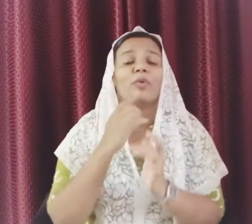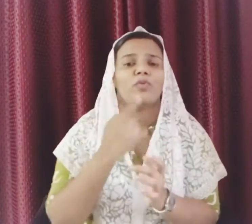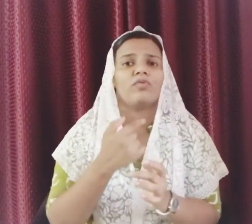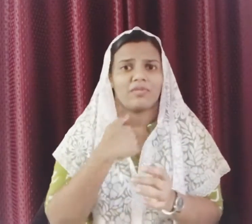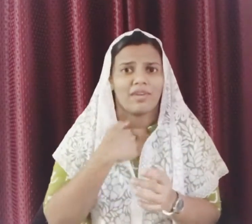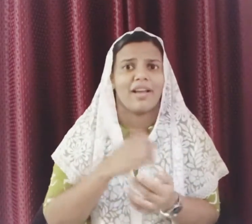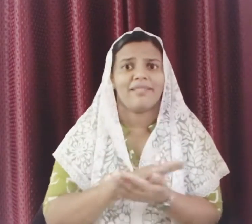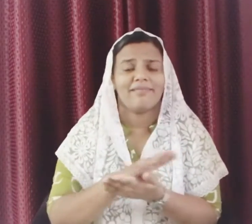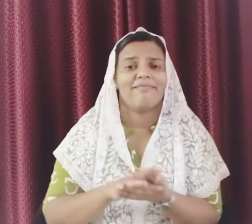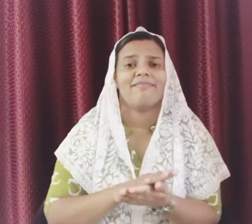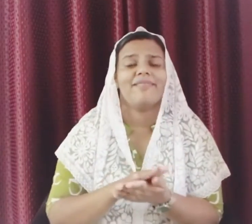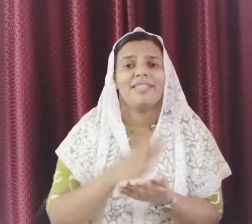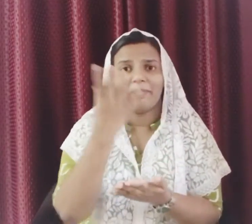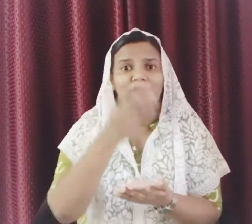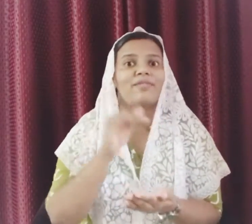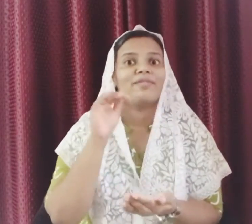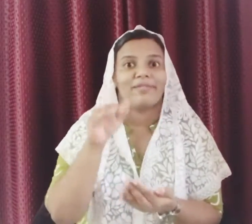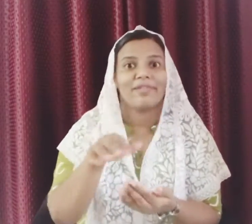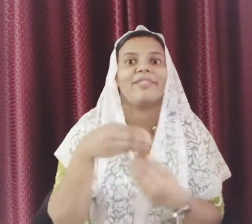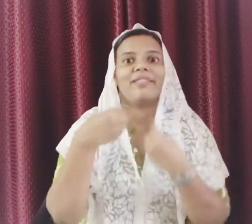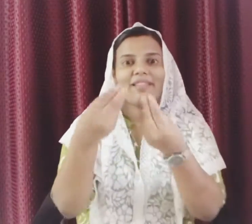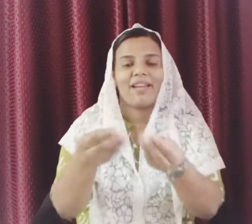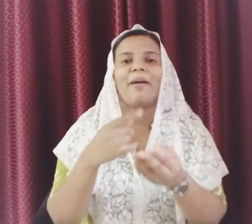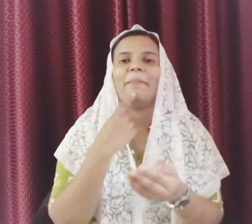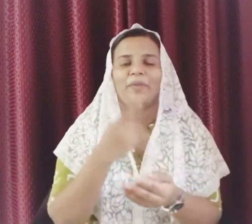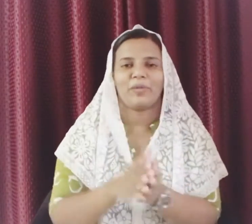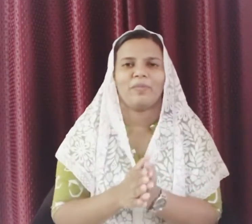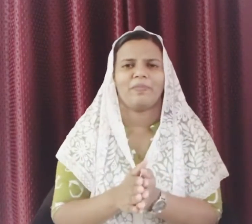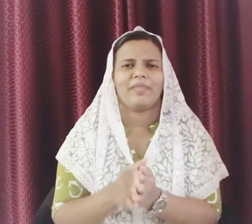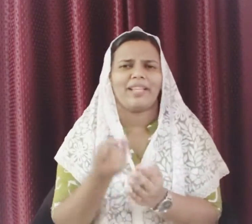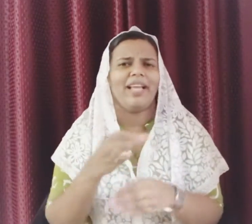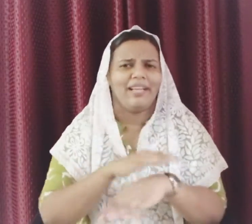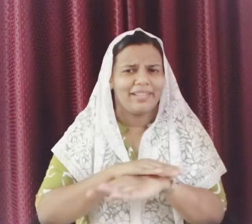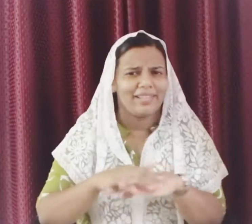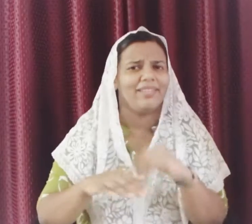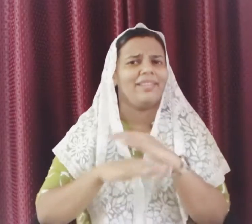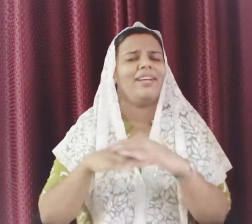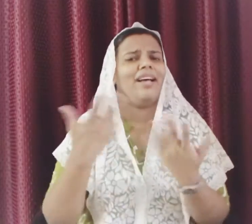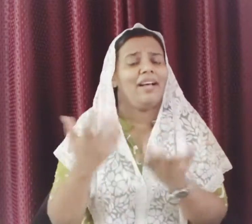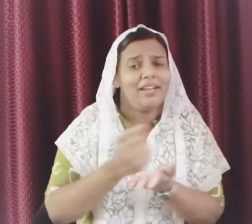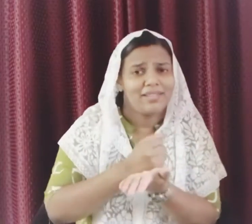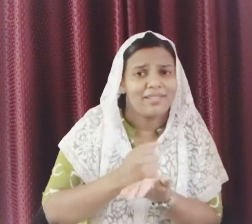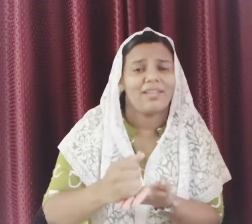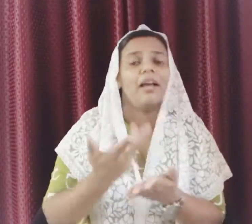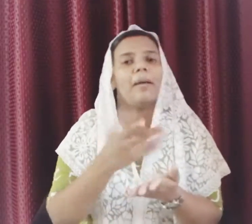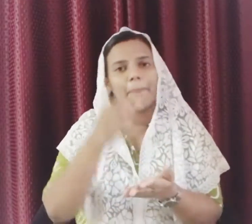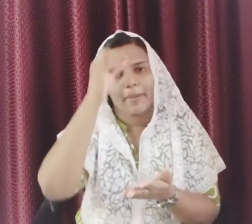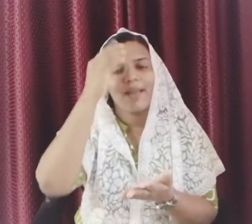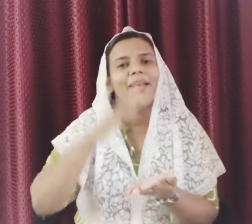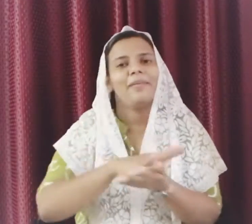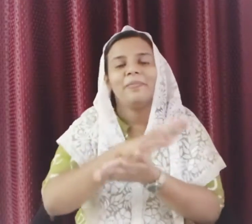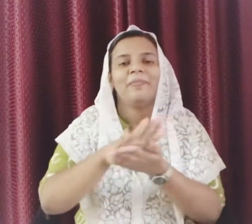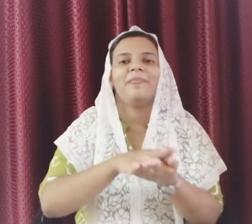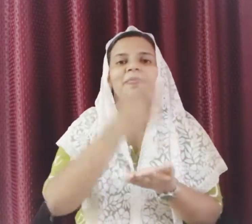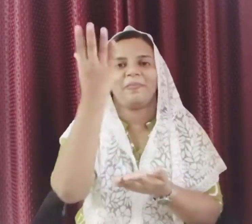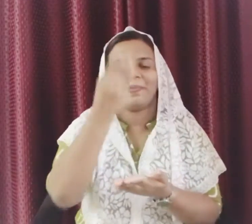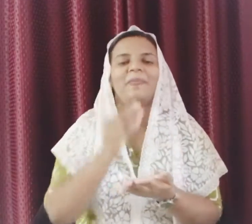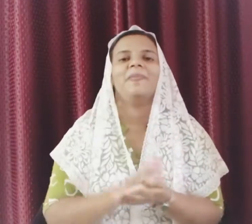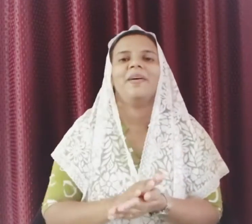ചില ഇംഗ്ലീഷ് പദങ്ങൾ കംഫോർട്ടർ എന്ന് പറയുന്നു, ചില ബൈബിളിൽ പറയുന്നു ഹെൽപ്പർ എന്ന് പറയുന്നു. അപ്പോൾ പരിശുദ്ധാത്മാവ് എന്ന സഹായിയെ നമ്മുടെ